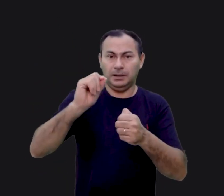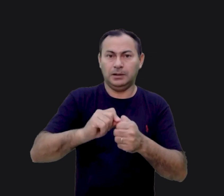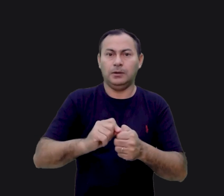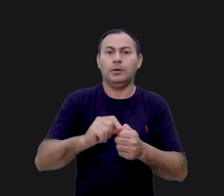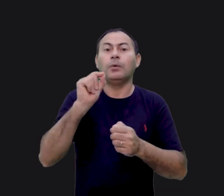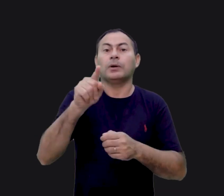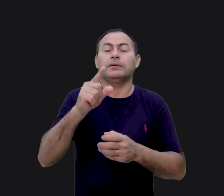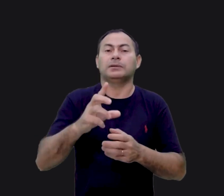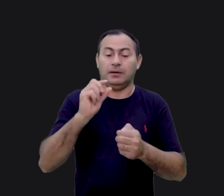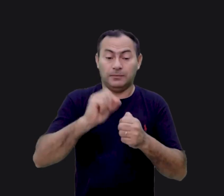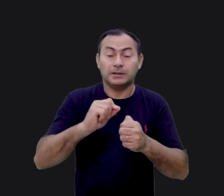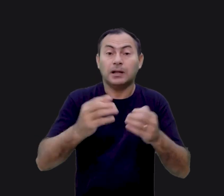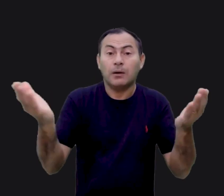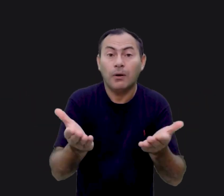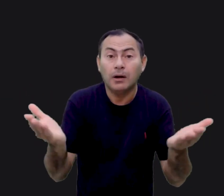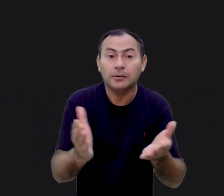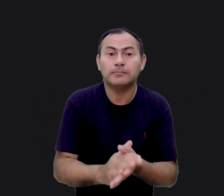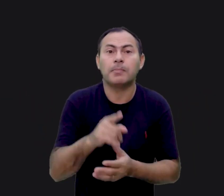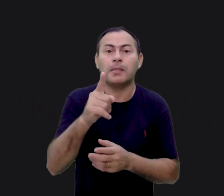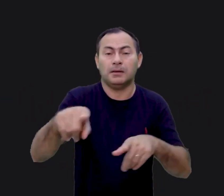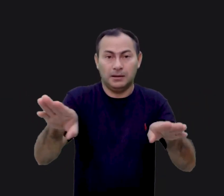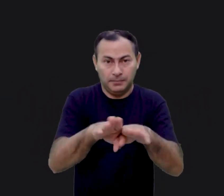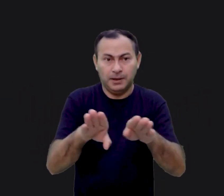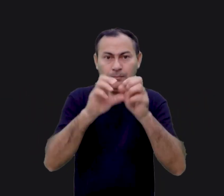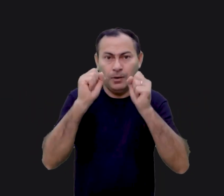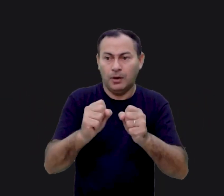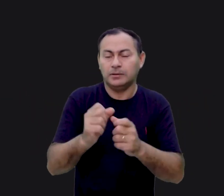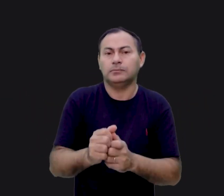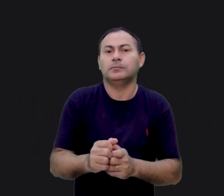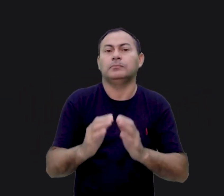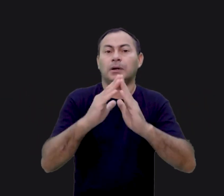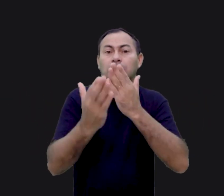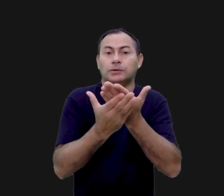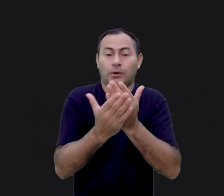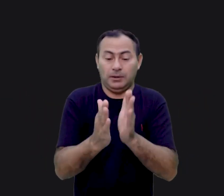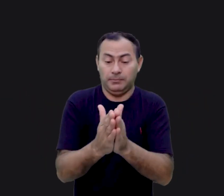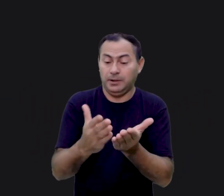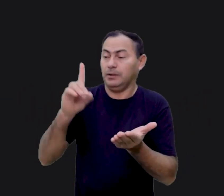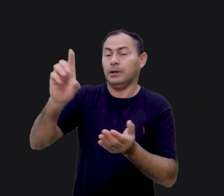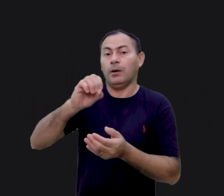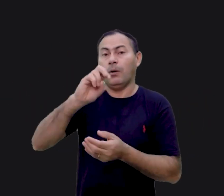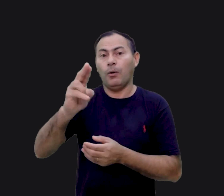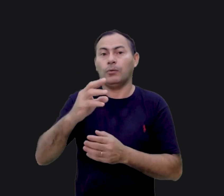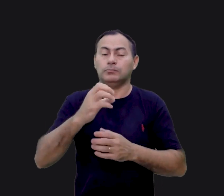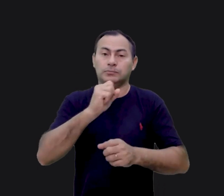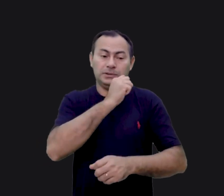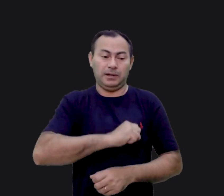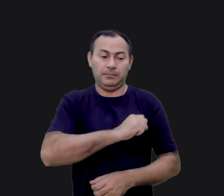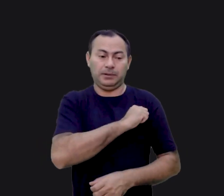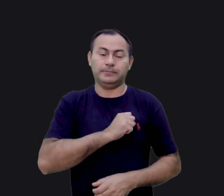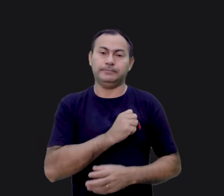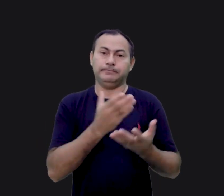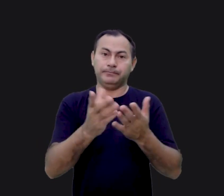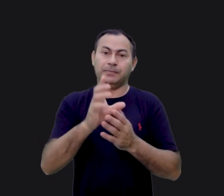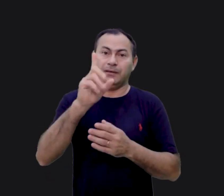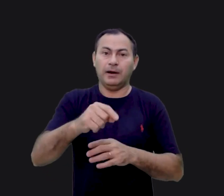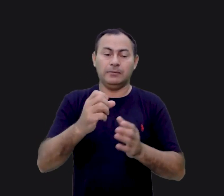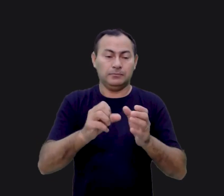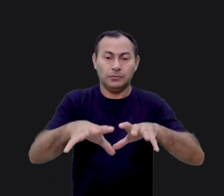é fazer o que você está fazendo agora você também pode ir para uma escola bíblica ou para um seminário e inclusive se